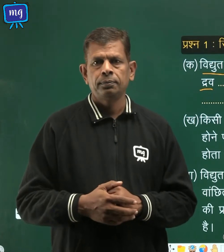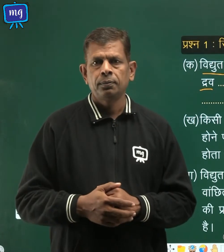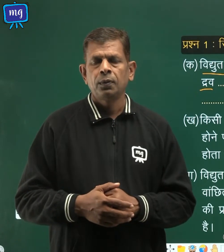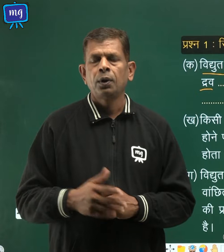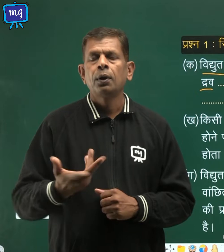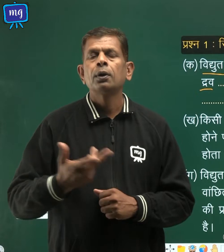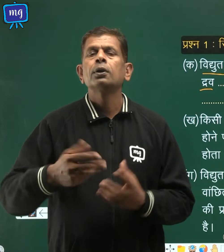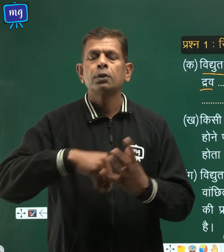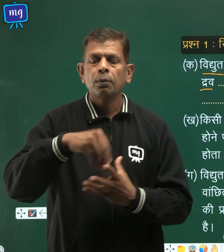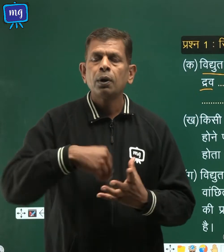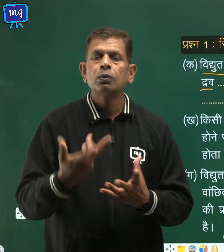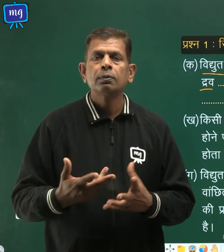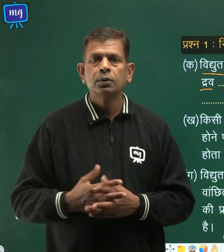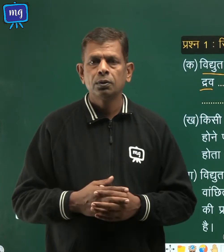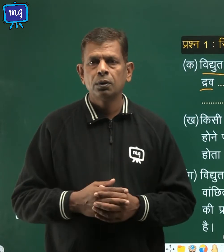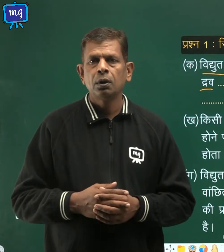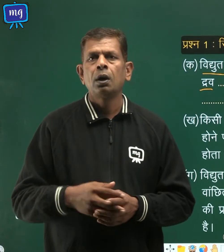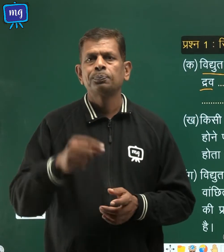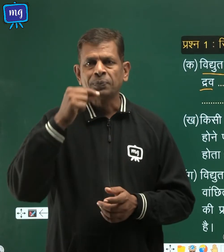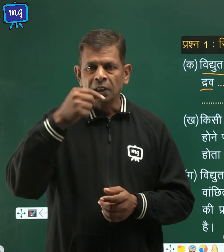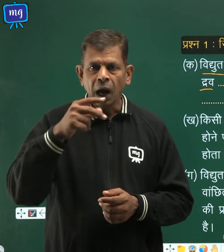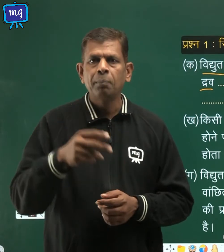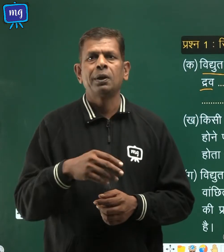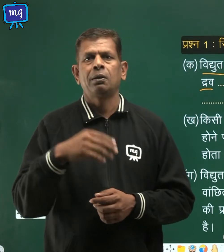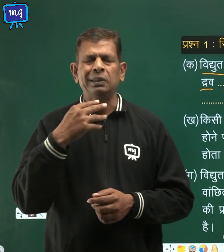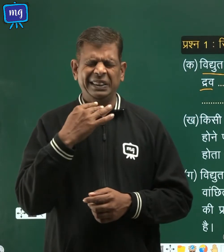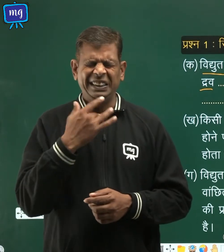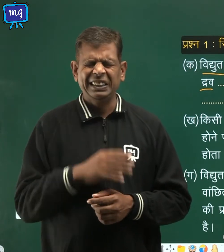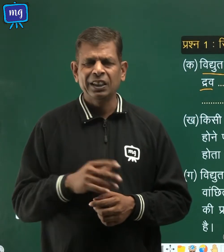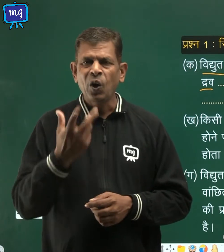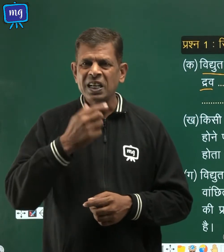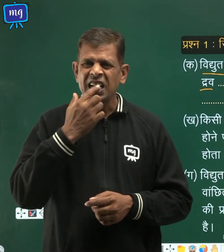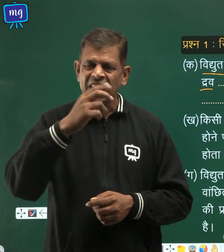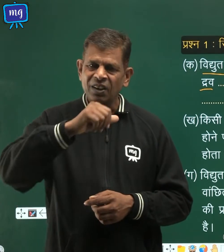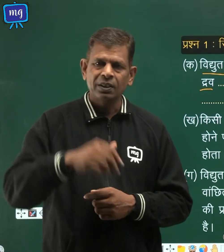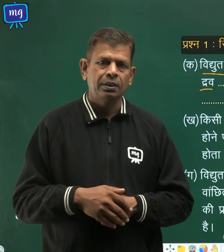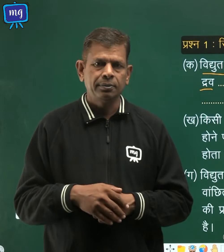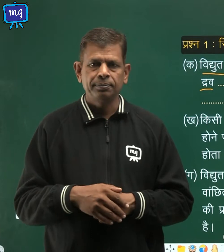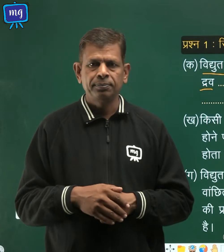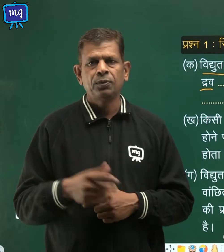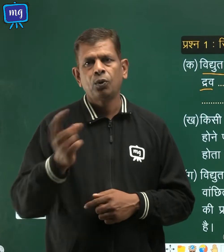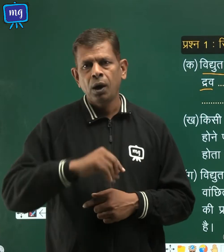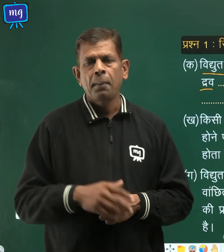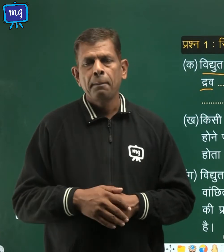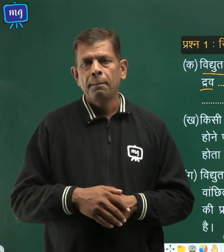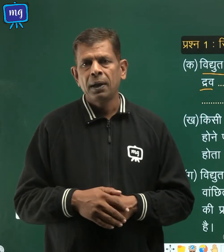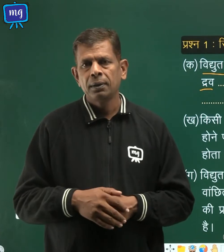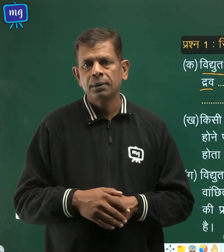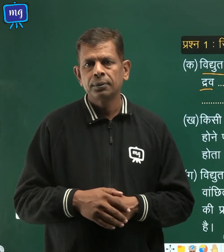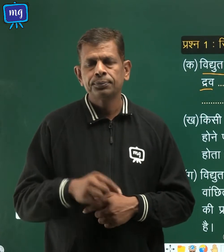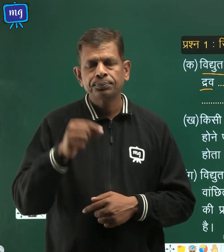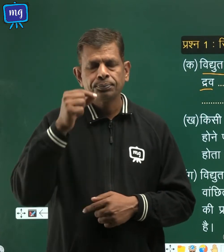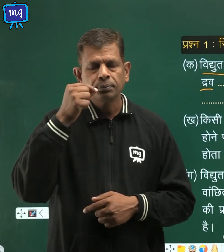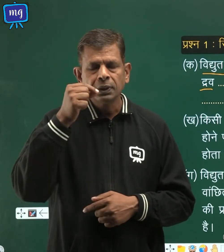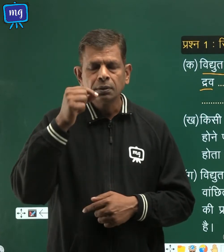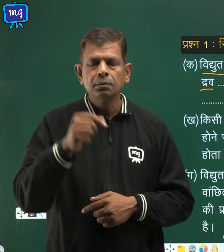किसके विलयन होते हैं बच्चों? अम्ल, क्षारक और लवण के। तो हम यहाँ लिखेंगे